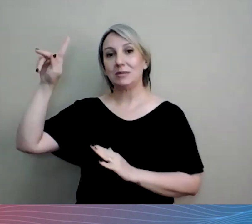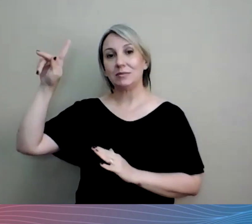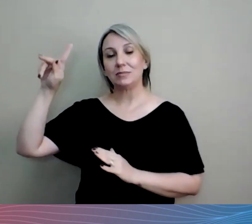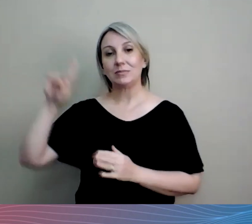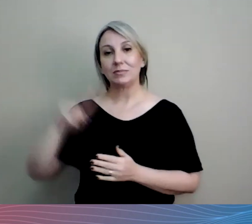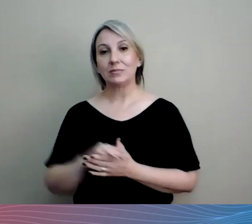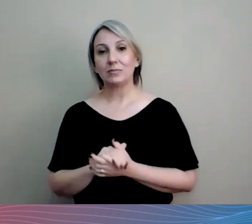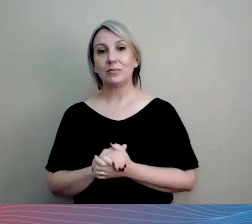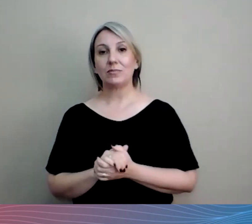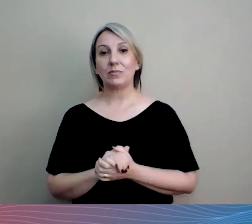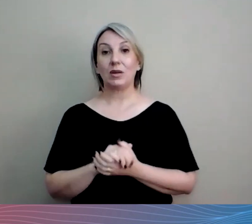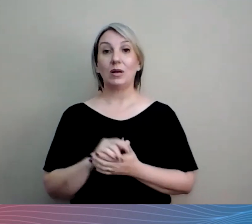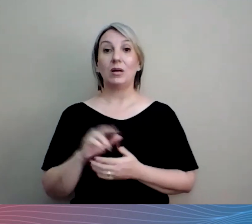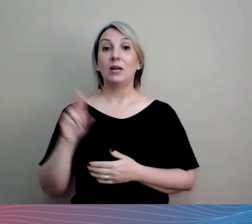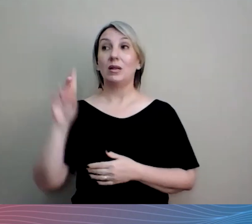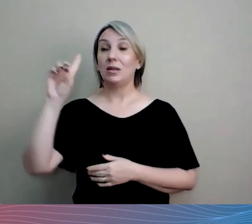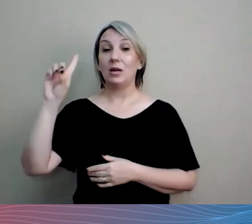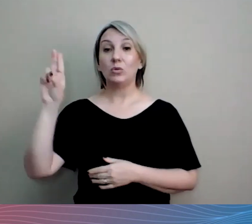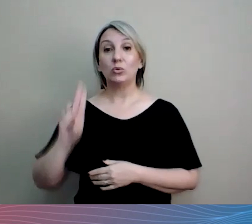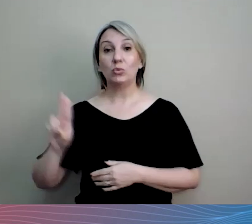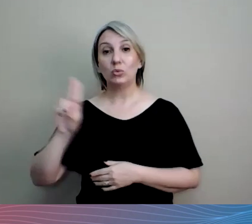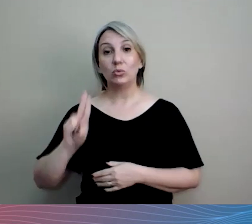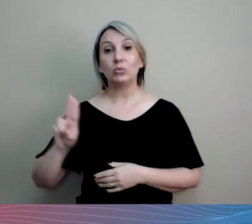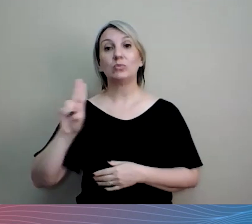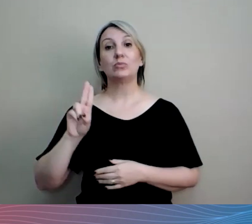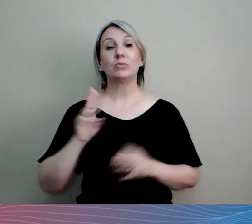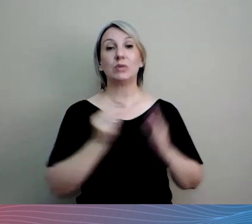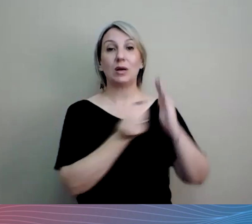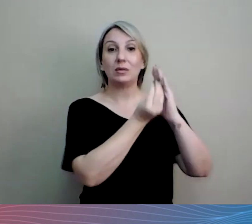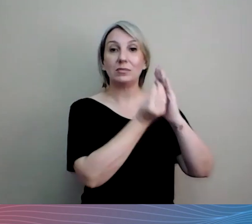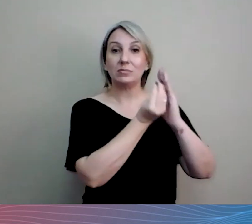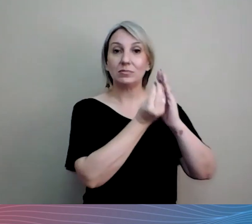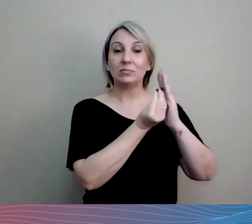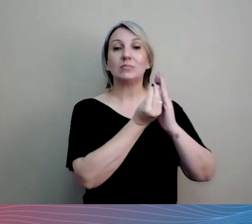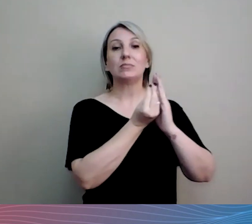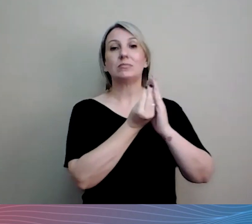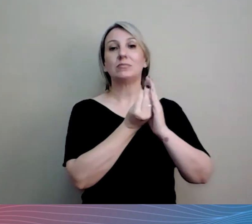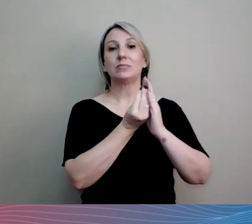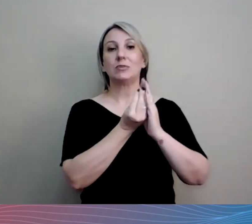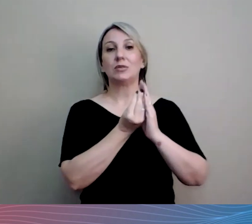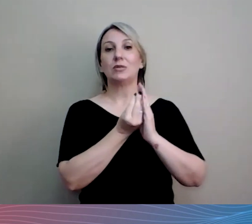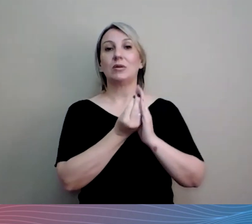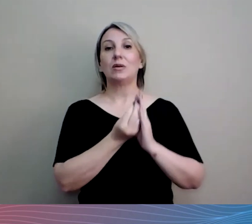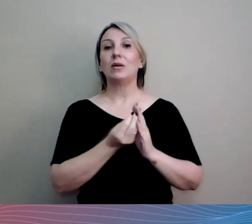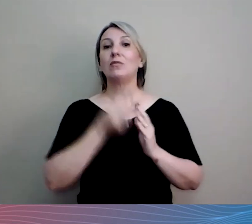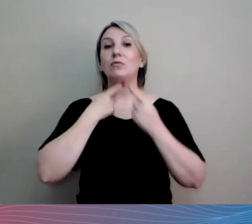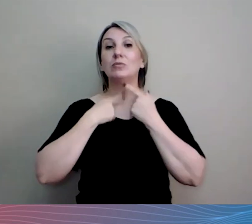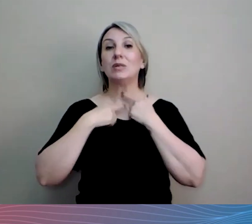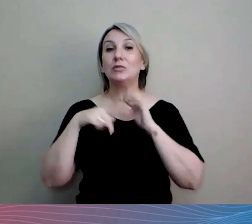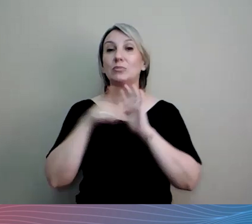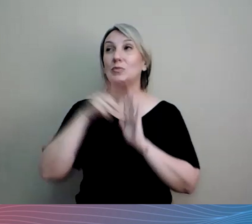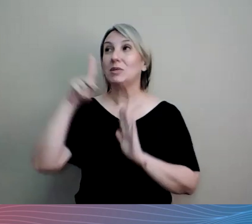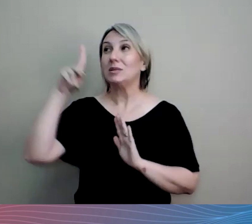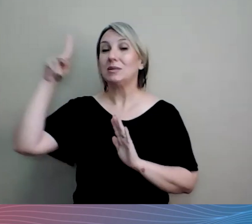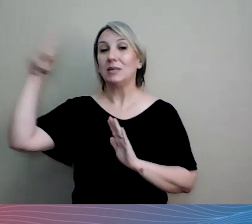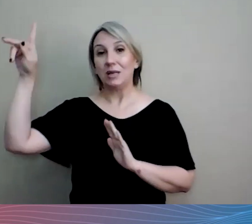para executar a sua vontade. Então, por isso que no versículo 6 fala assim: e a diversidade